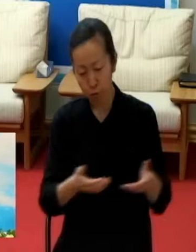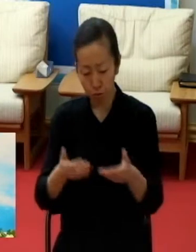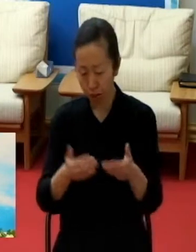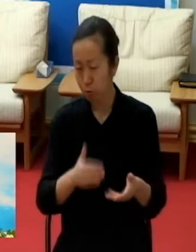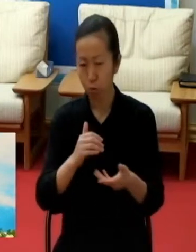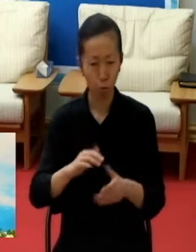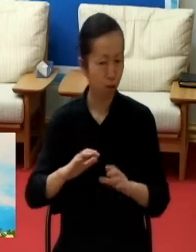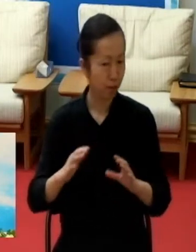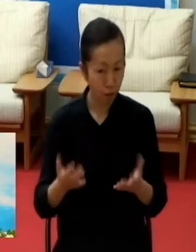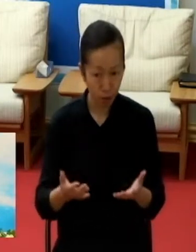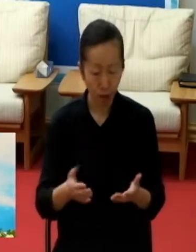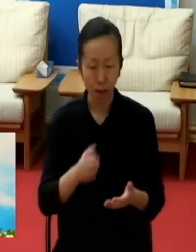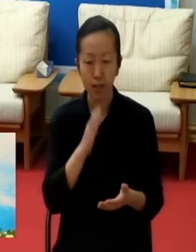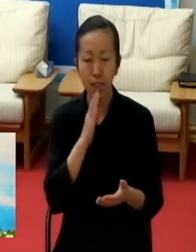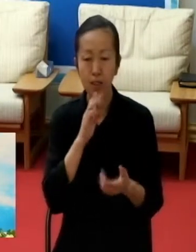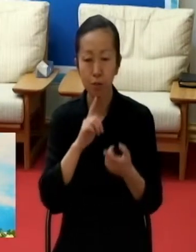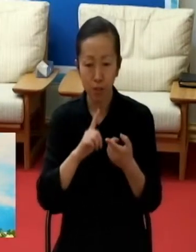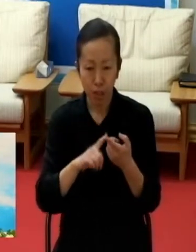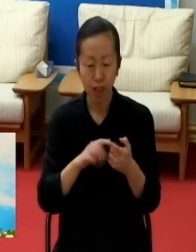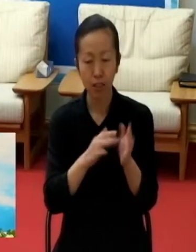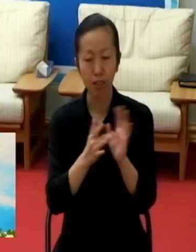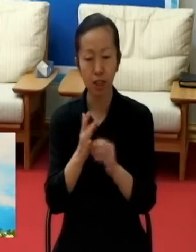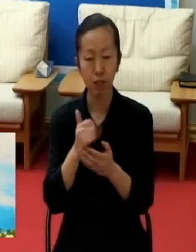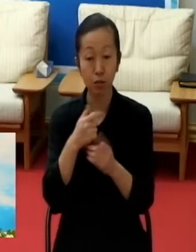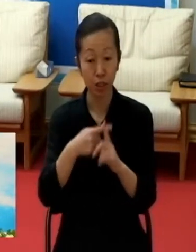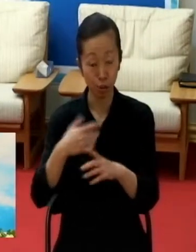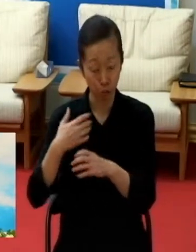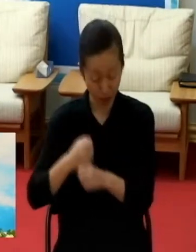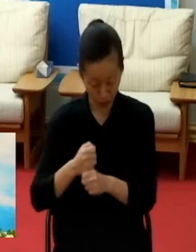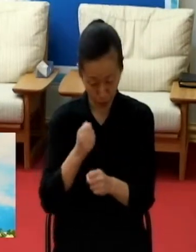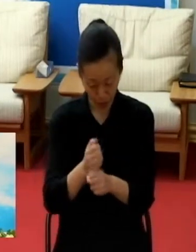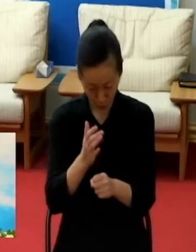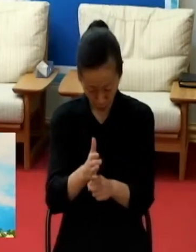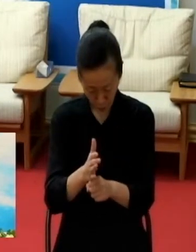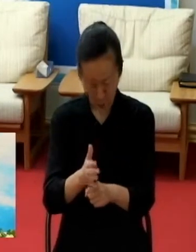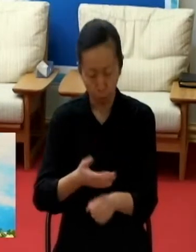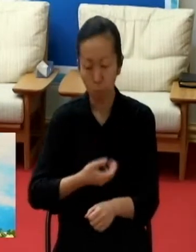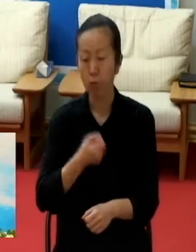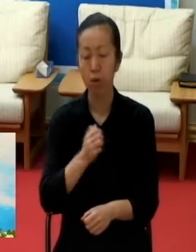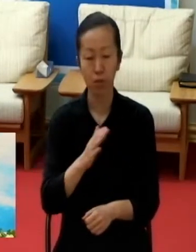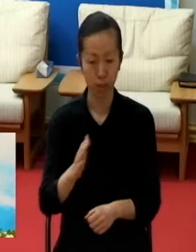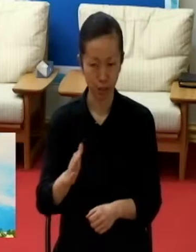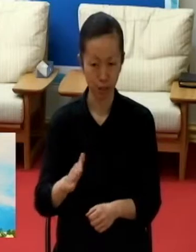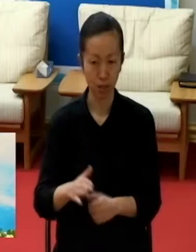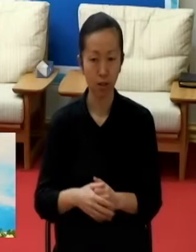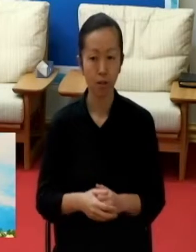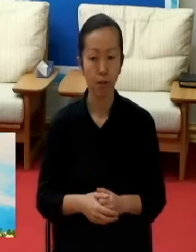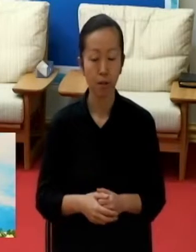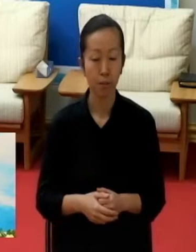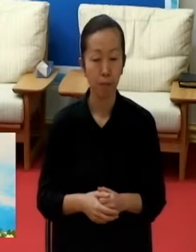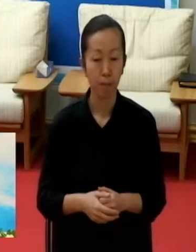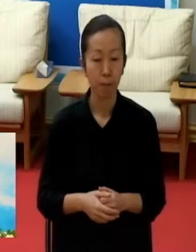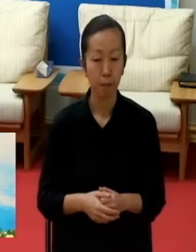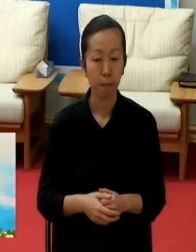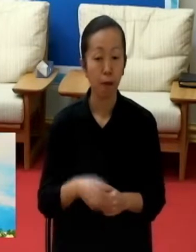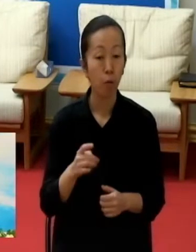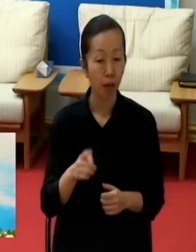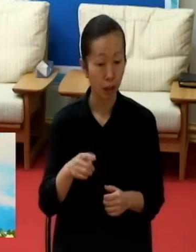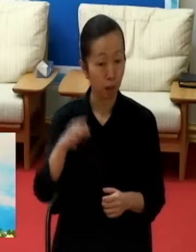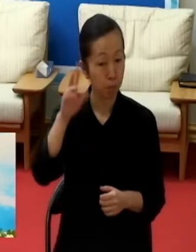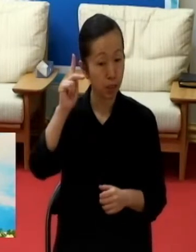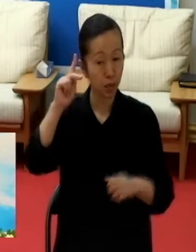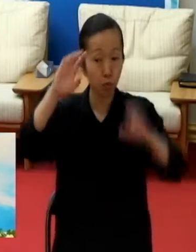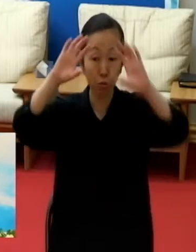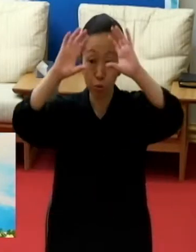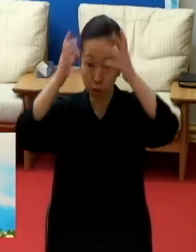믿음. 事実的に信じる信仰。 그것이 바로 하나님의 나라를 만들고 작품을 만드는 것입니다. それが神